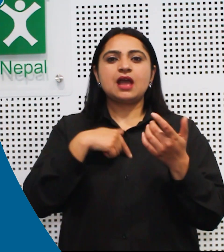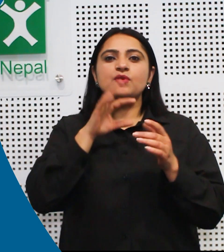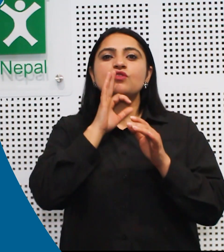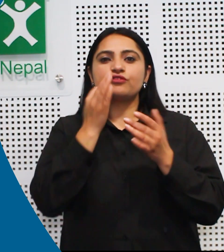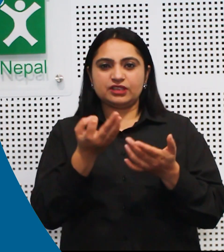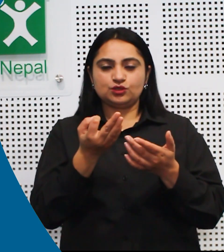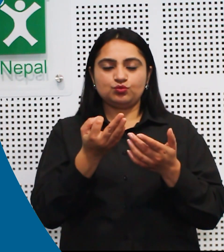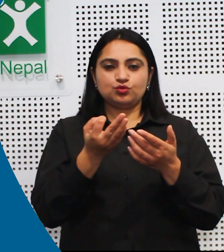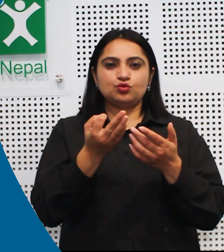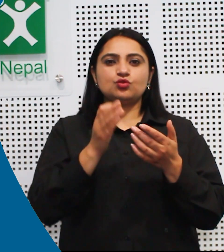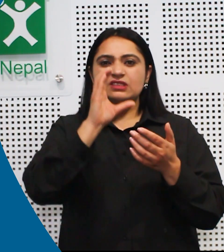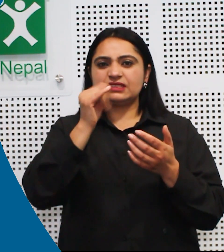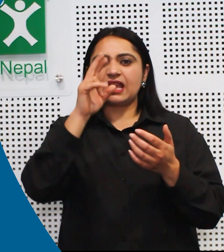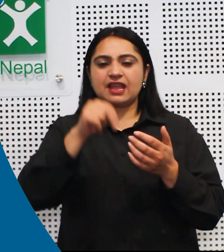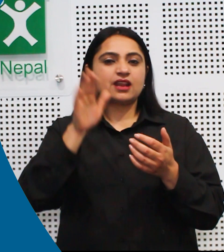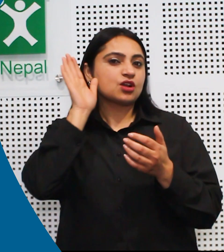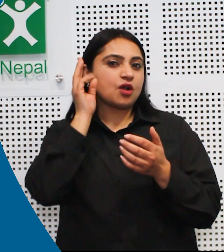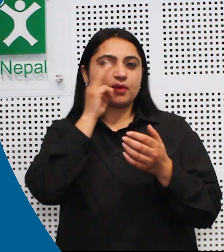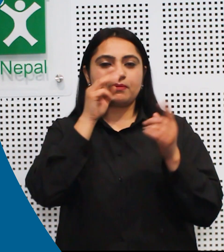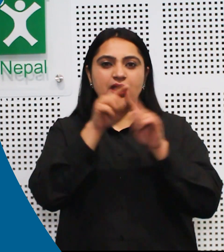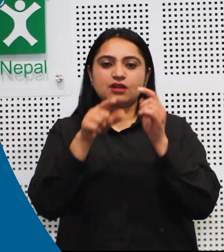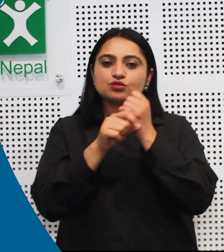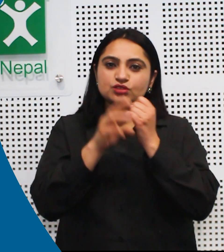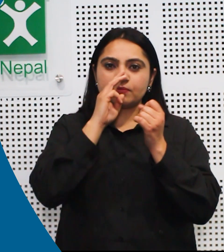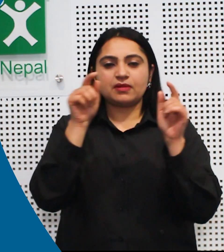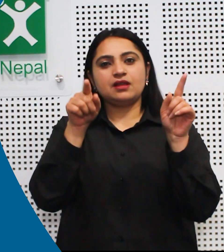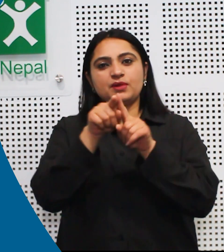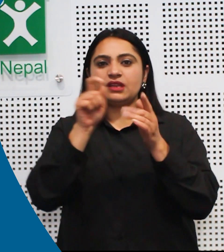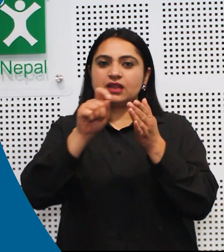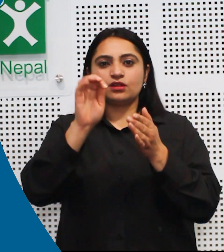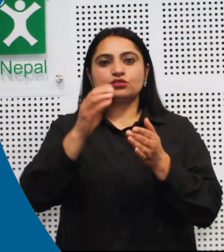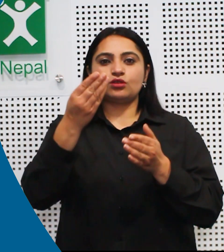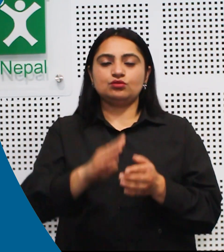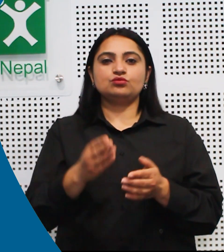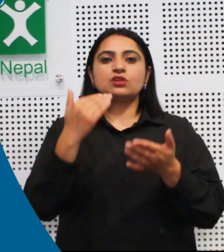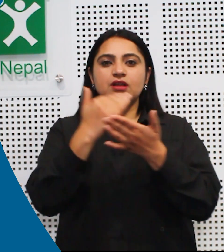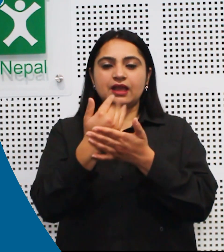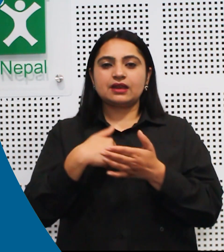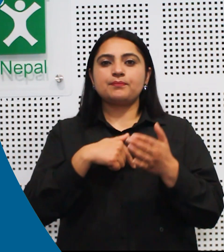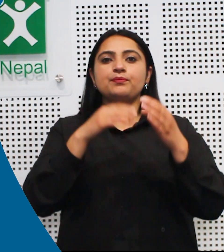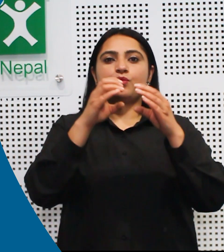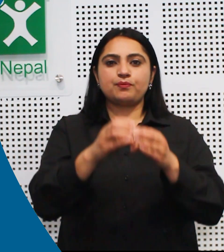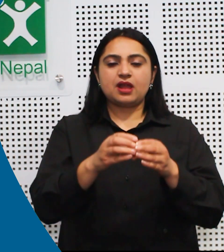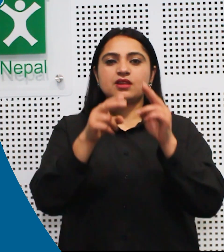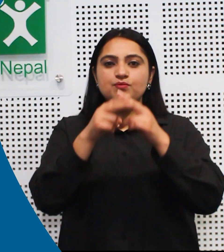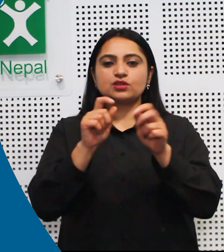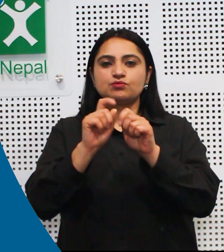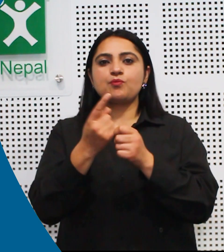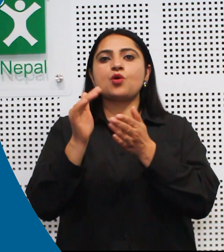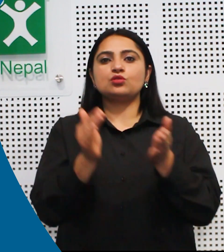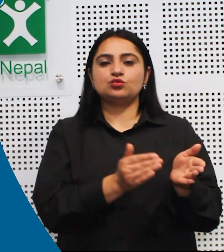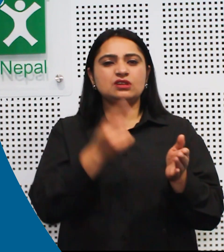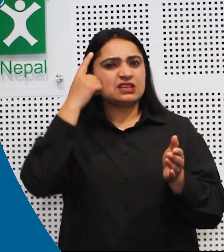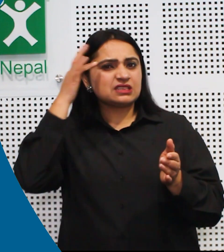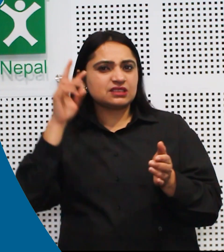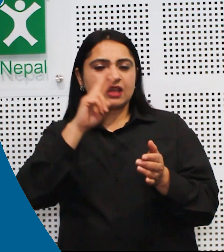खबर, ट्विटर ह्यान्डल @CIN खबरमा पनि लेख्न सक्नुहुन्छ। कार्यक्रममा हाम्रो पालिकामा अब बजेट निर्माणको पहिलो चरण,